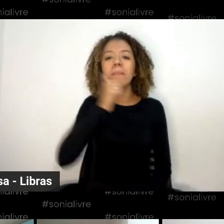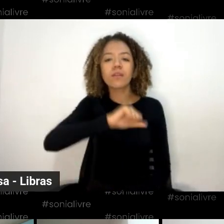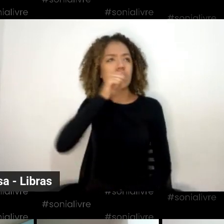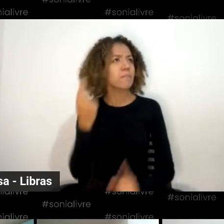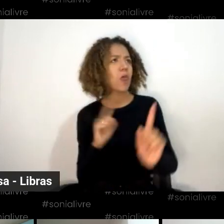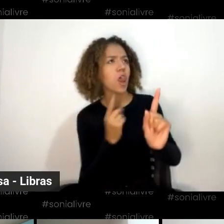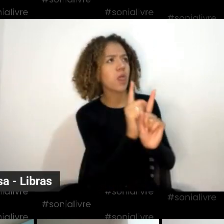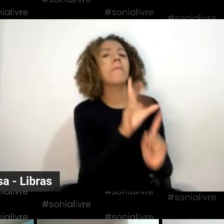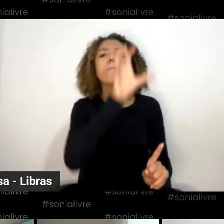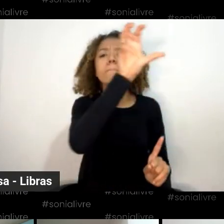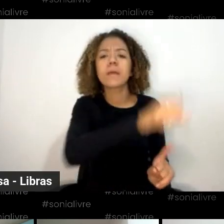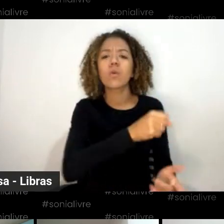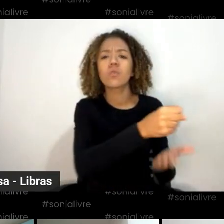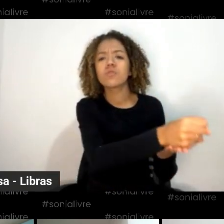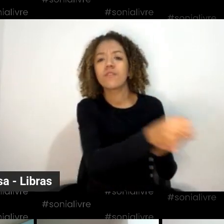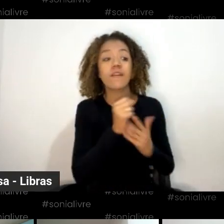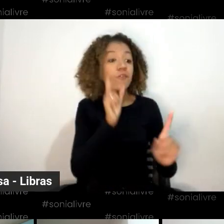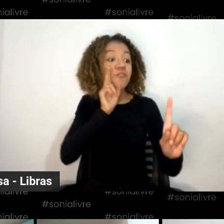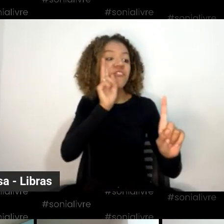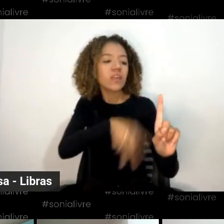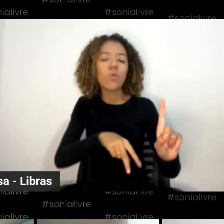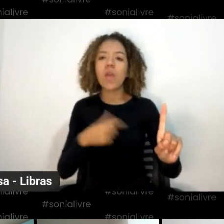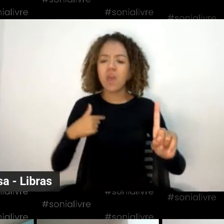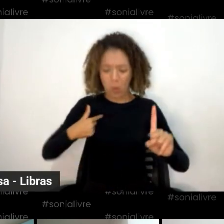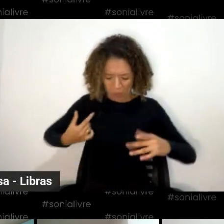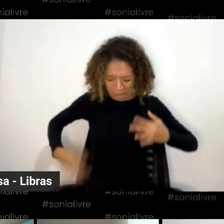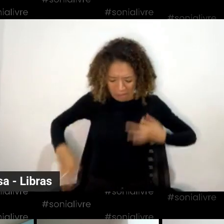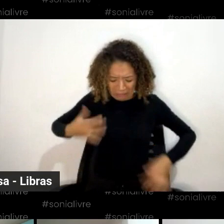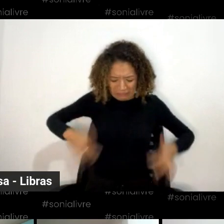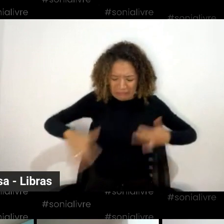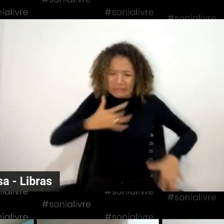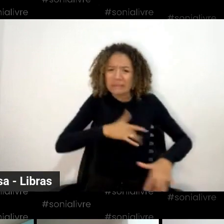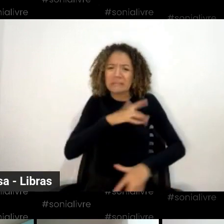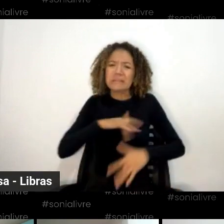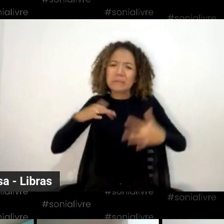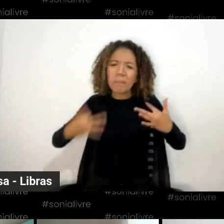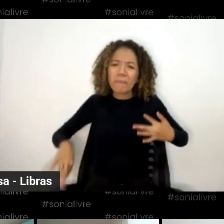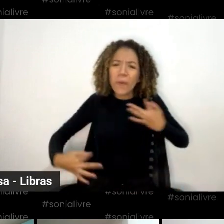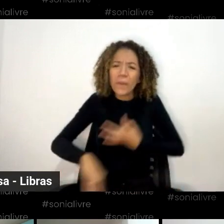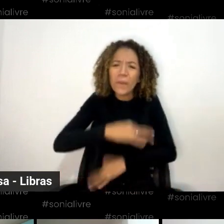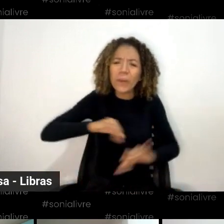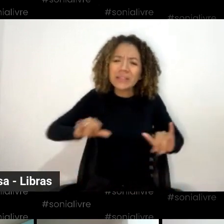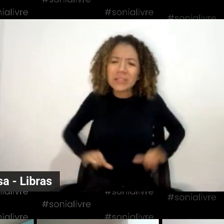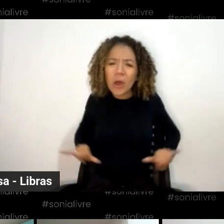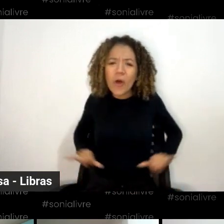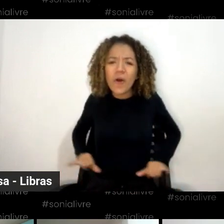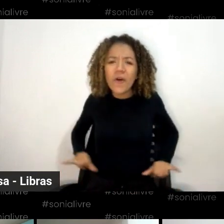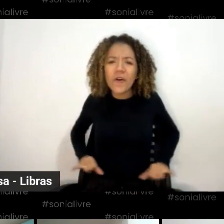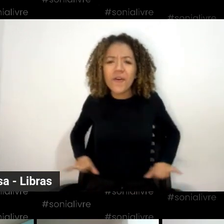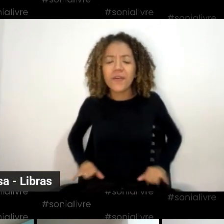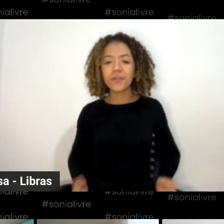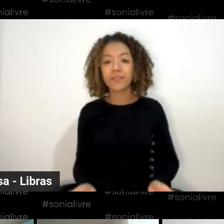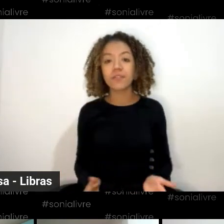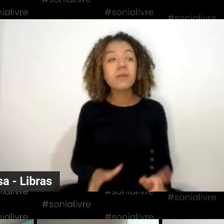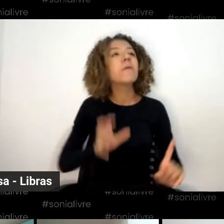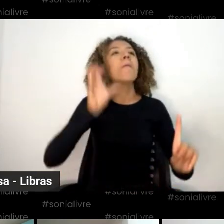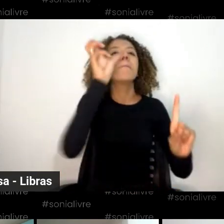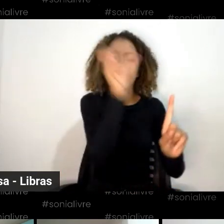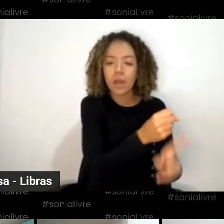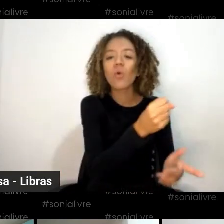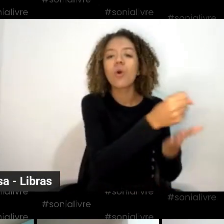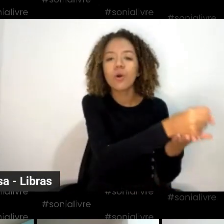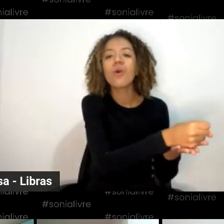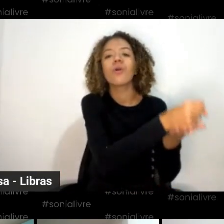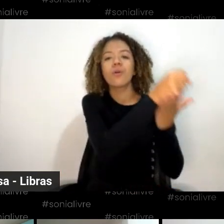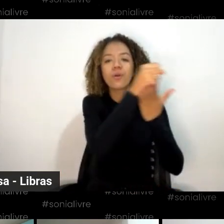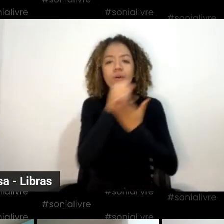a gente vai para a rua pedir esmola, como a gente já fez quando seu pai morreu. Mas aqui você não fica, porque eu não botei você no mundo para